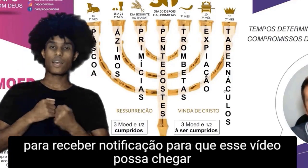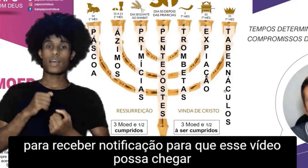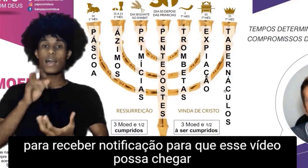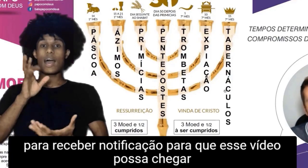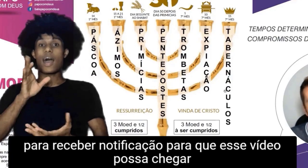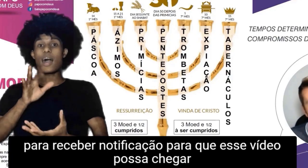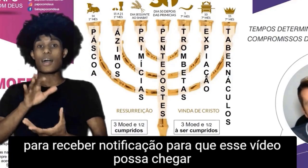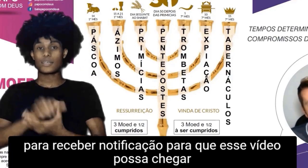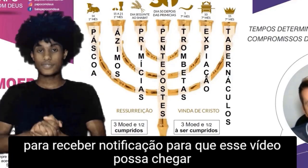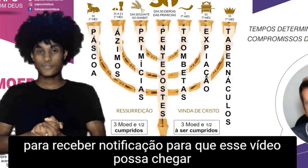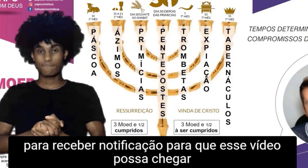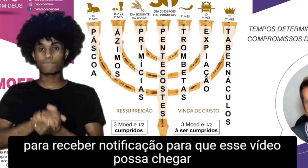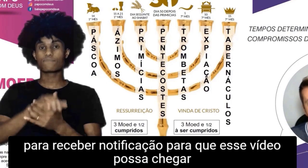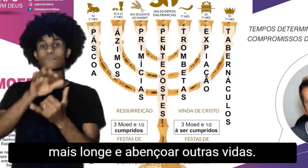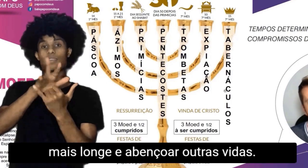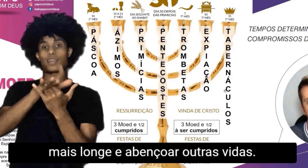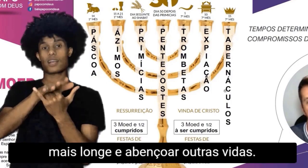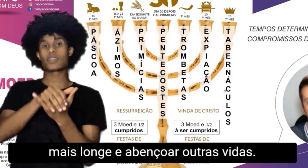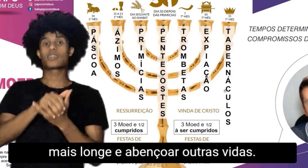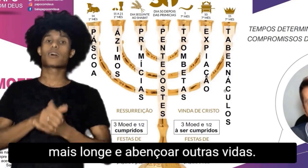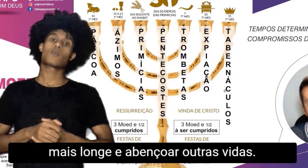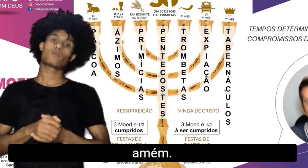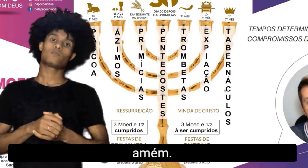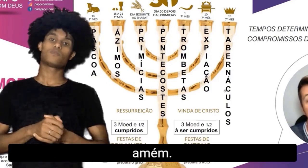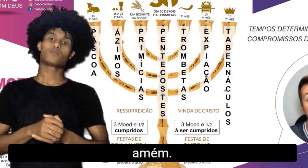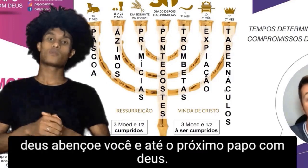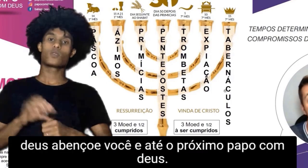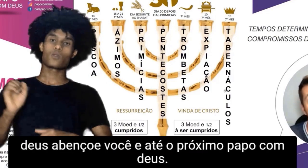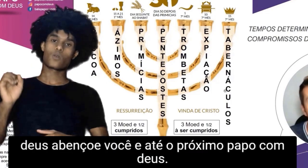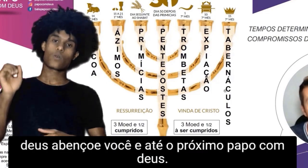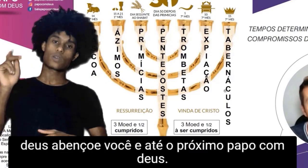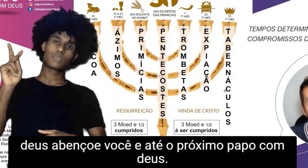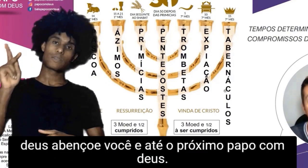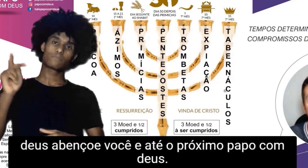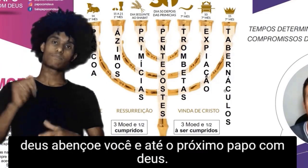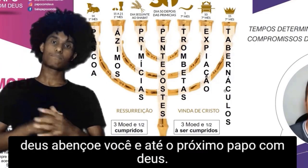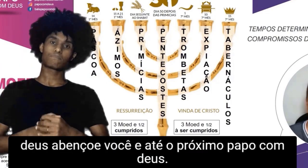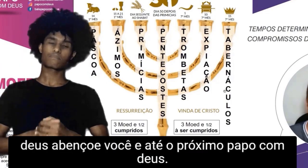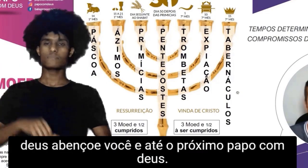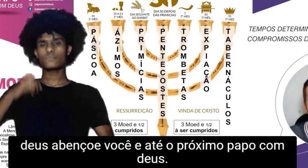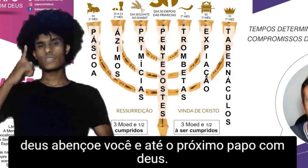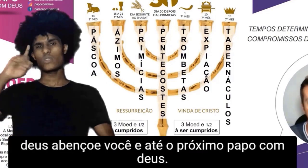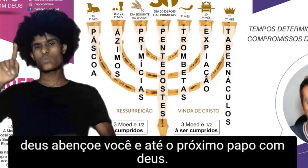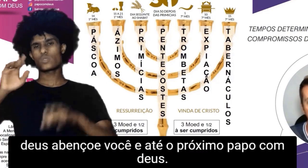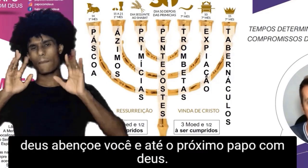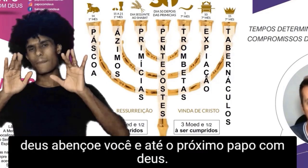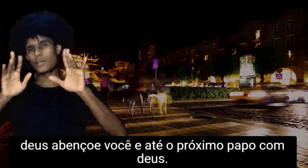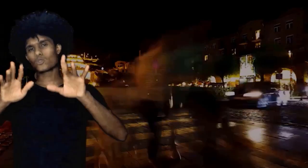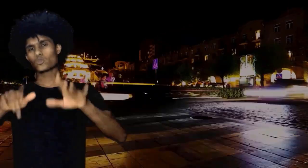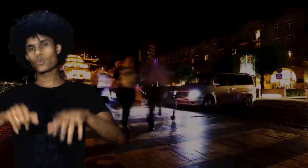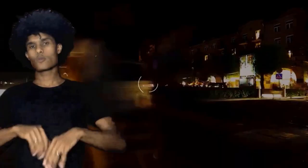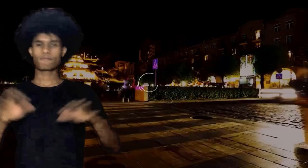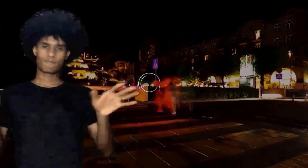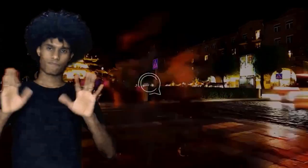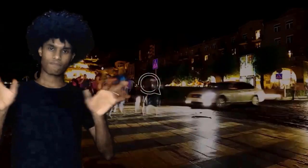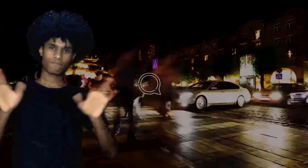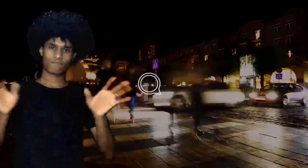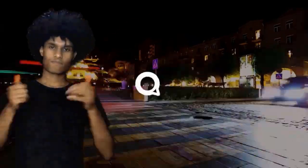notificação, para que esse vídeo possa chegar mais longe e abençoar outras vidas. Amém? Deus abençoe você e até o próximo Papo com Deus.